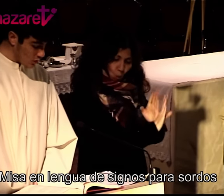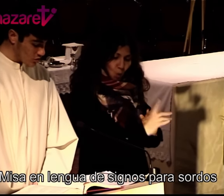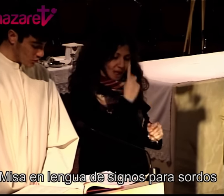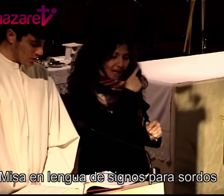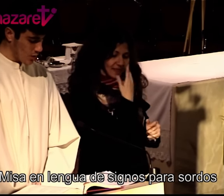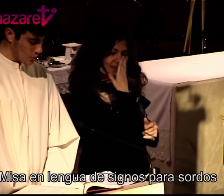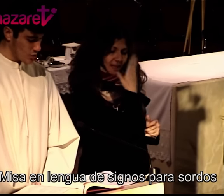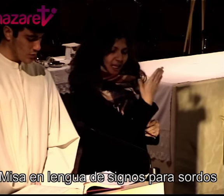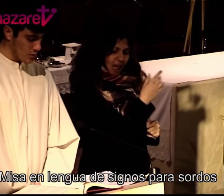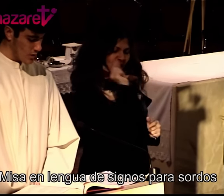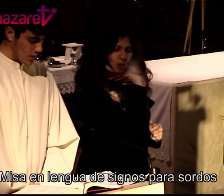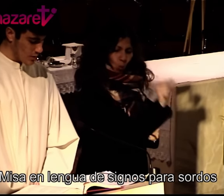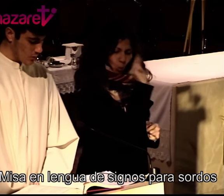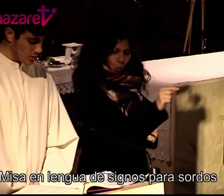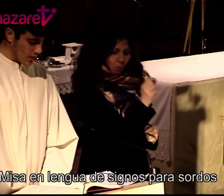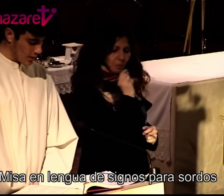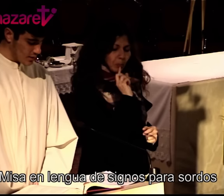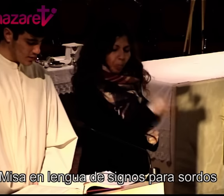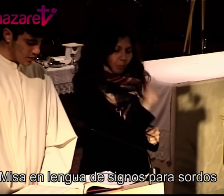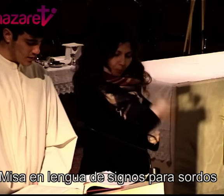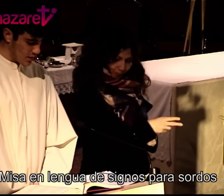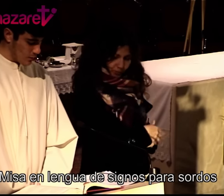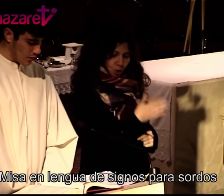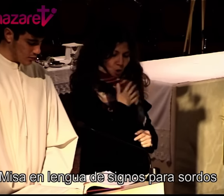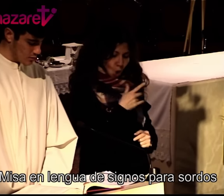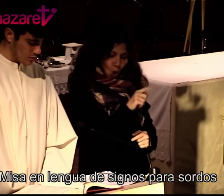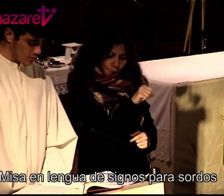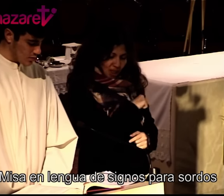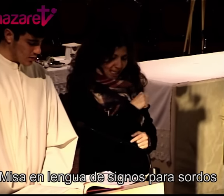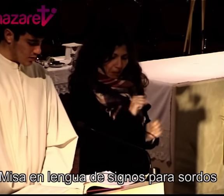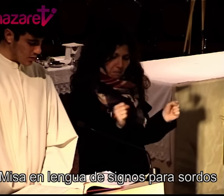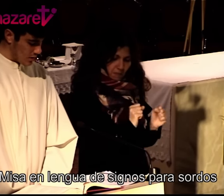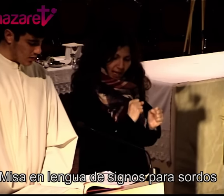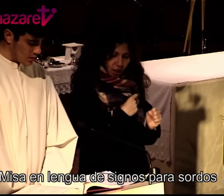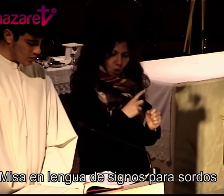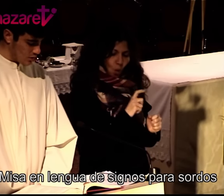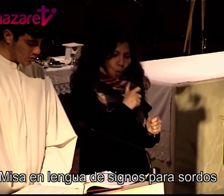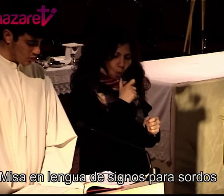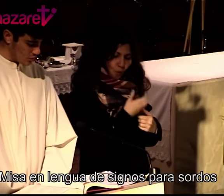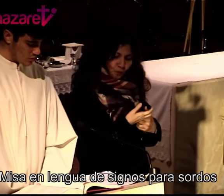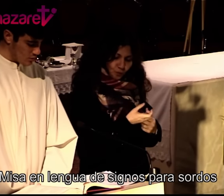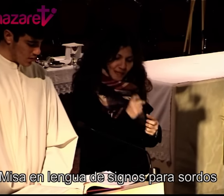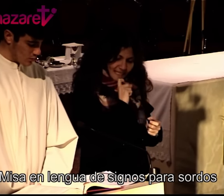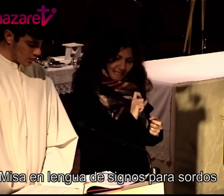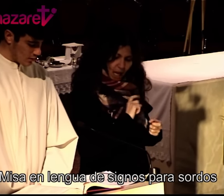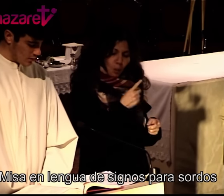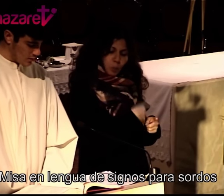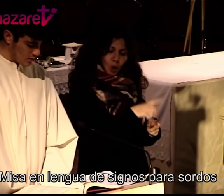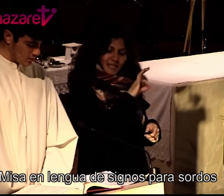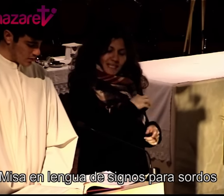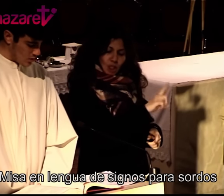No escondí el rostro ante ultrajes y salivazos. El Señor Dios me